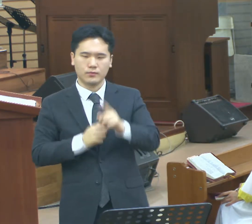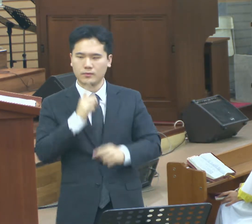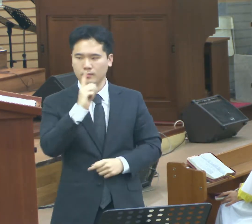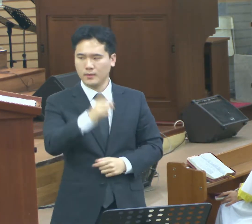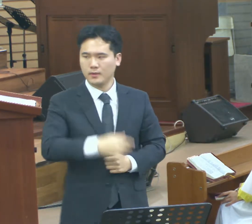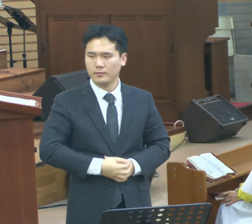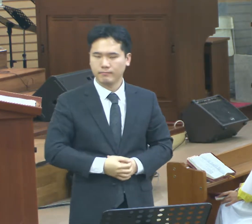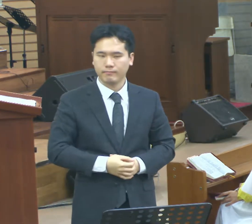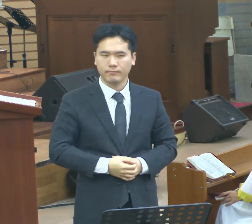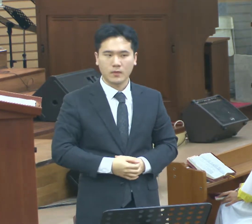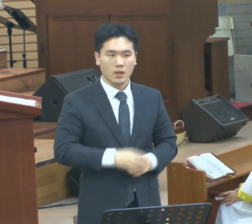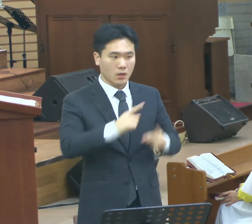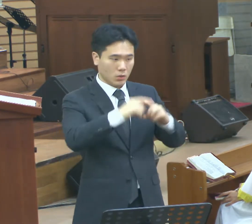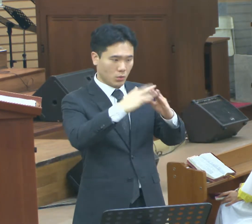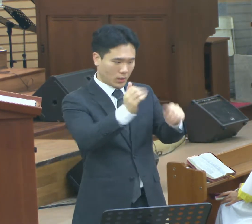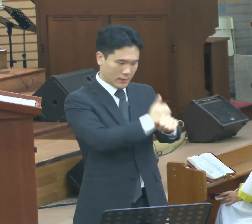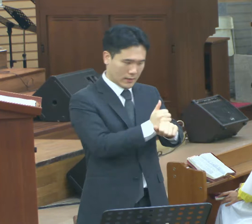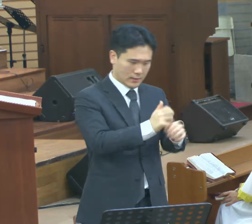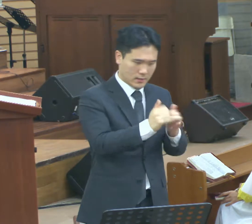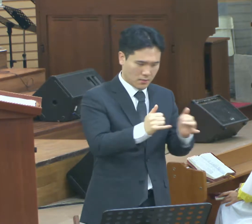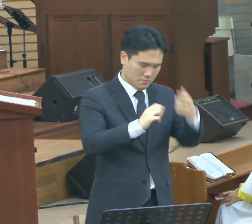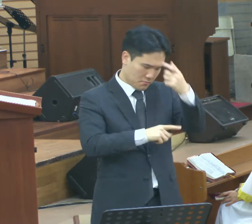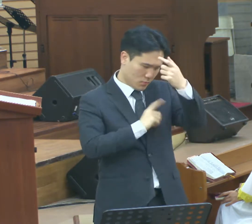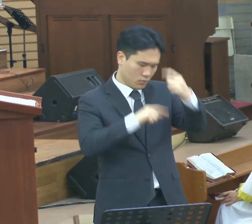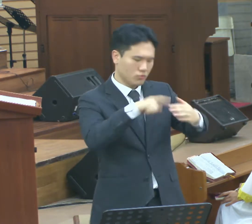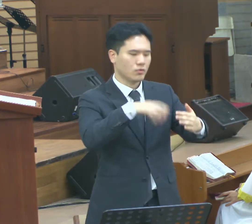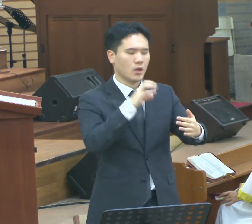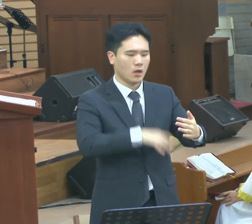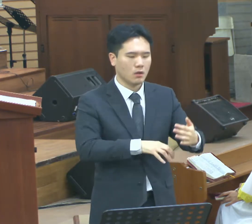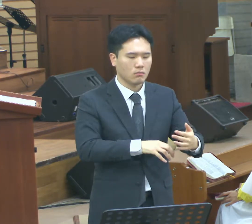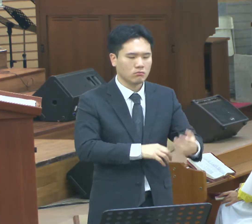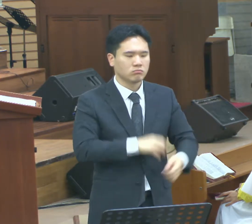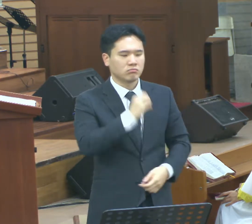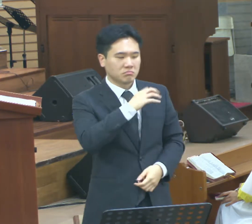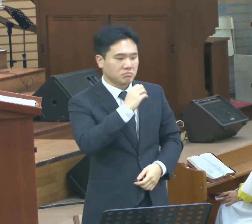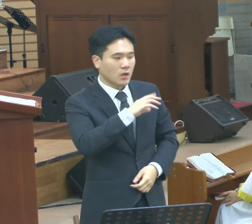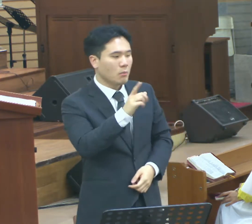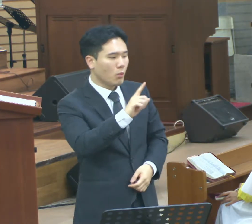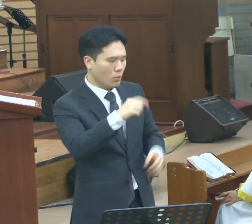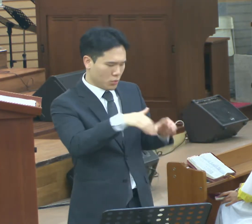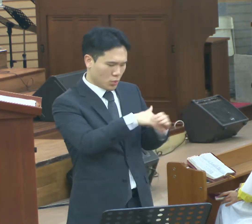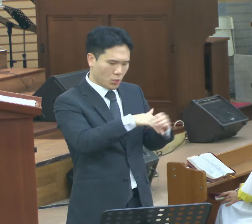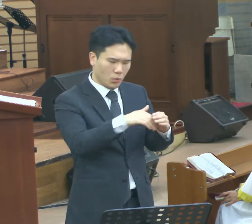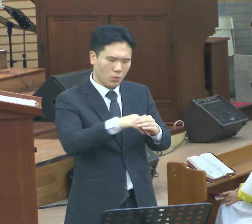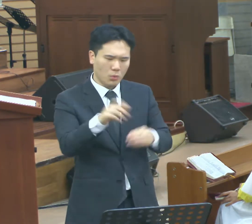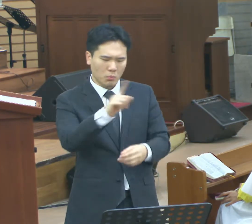교인들 가운데 어느 종교나 하나 잘 믿으면 된다는 생각을 가지고 교회를 오신